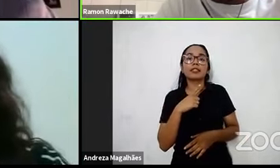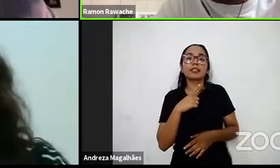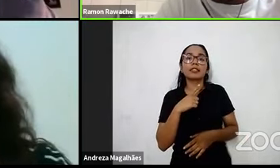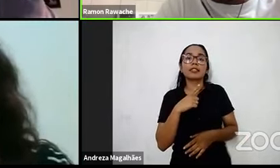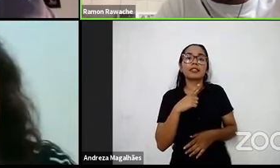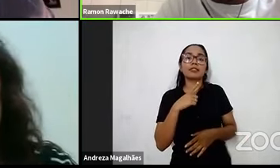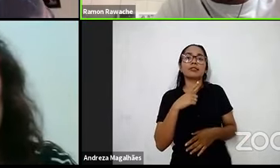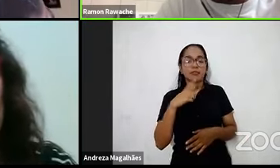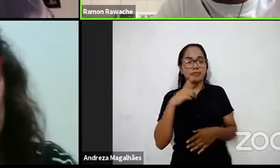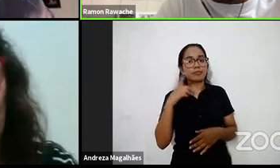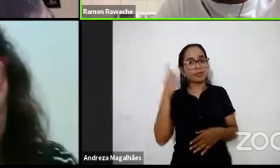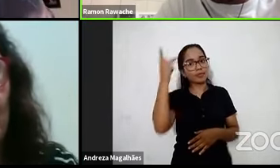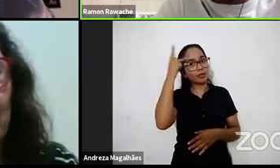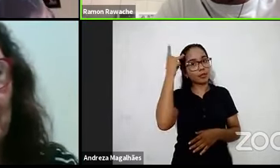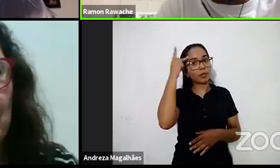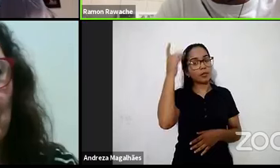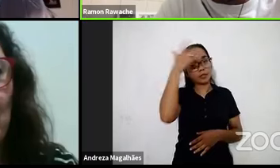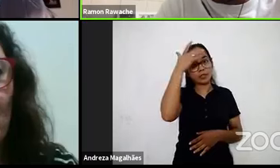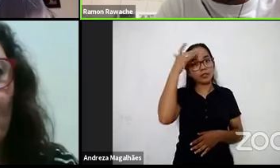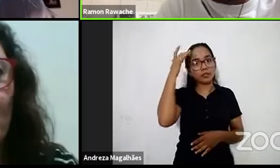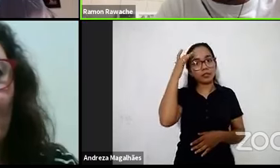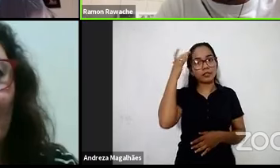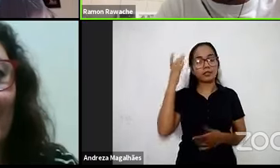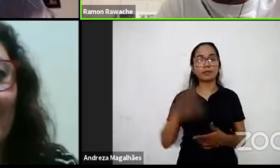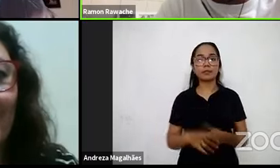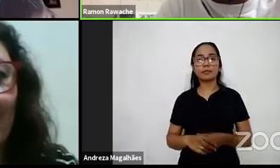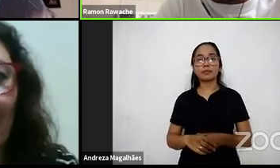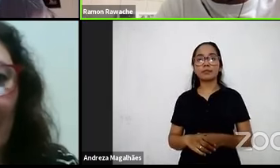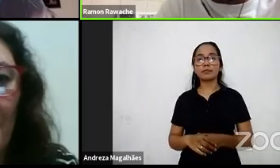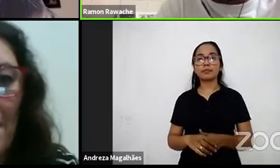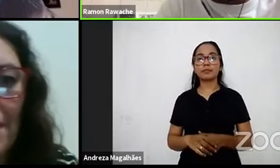Queria passar agora para a Márcia. Obrigadão, Márcia. Valeu.